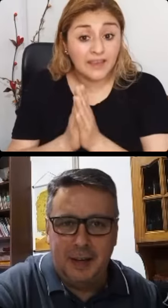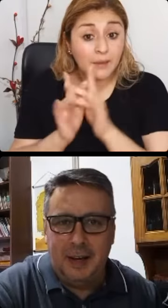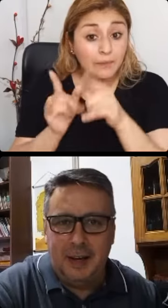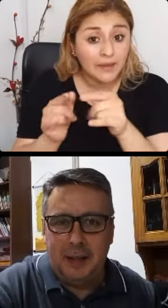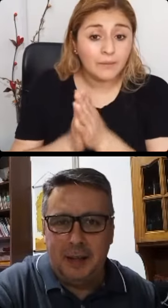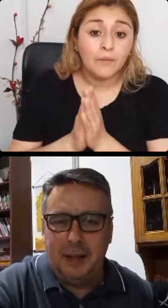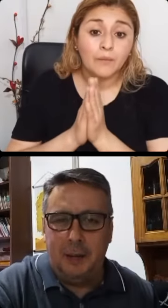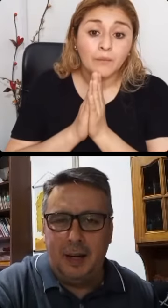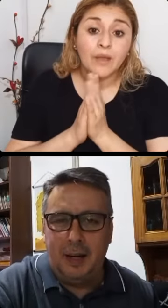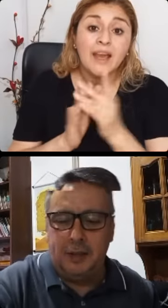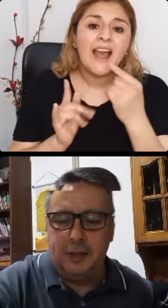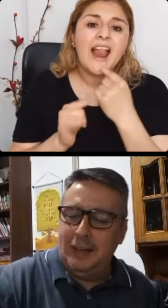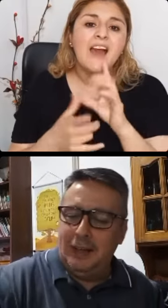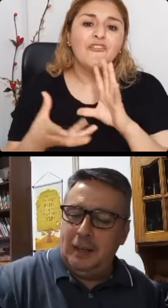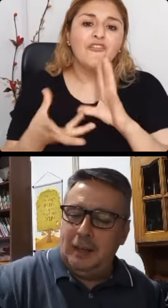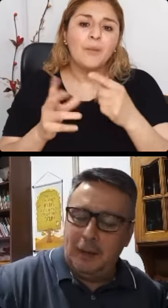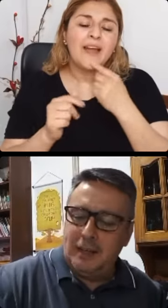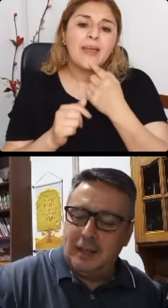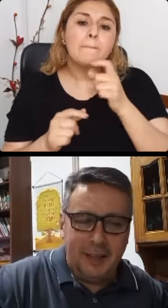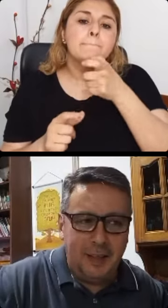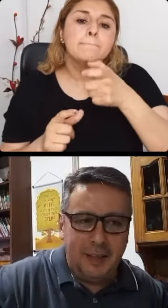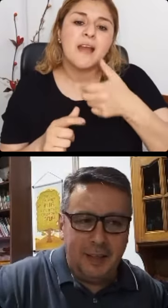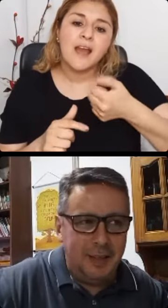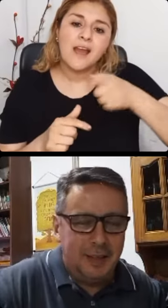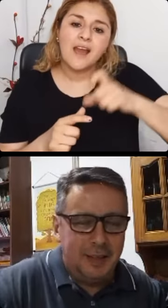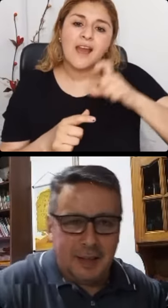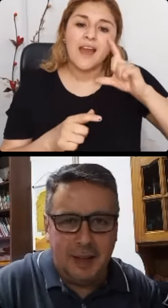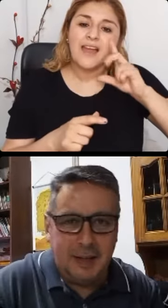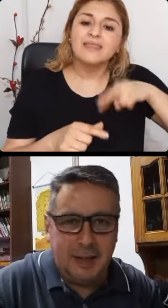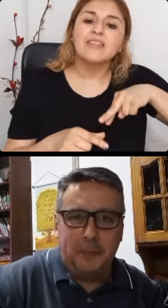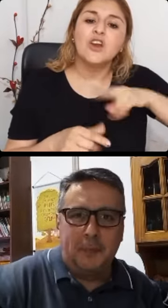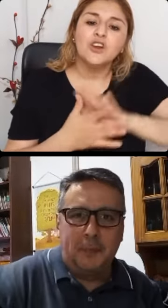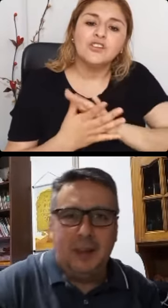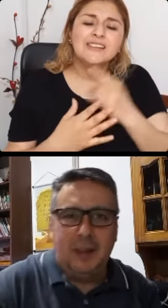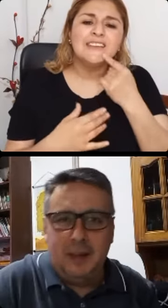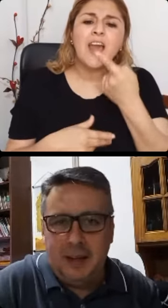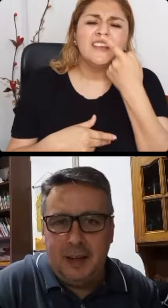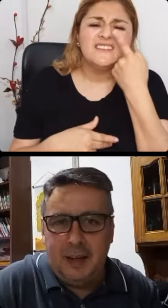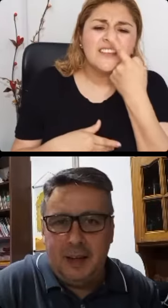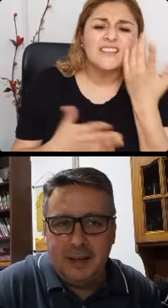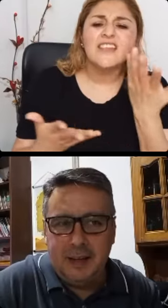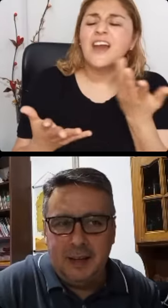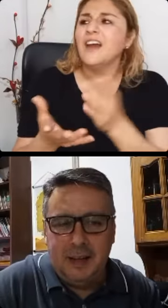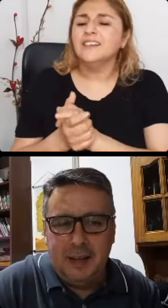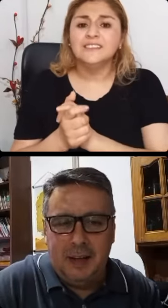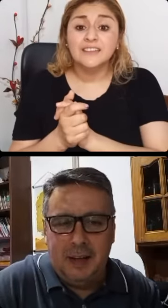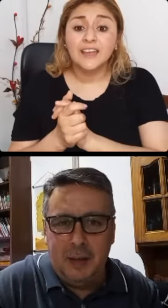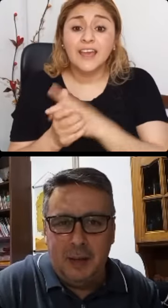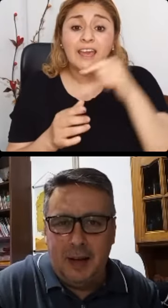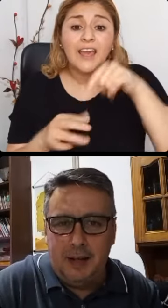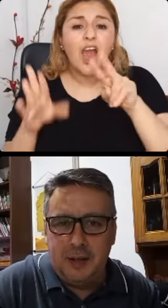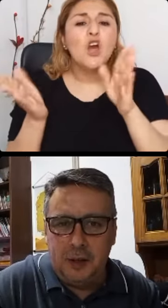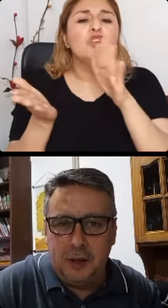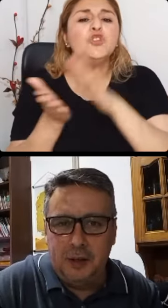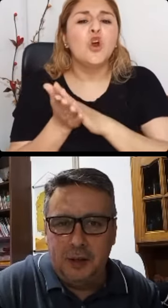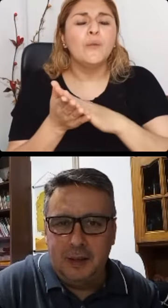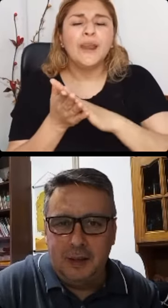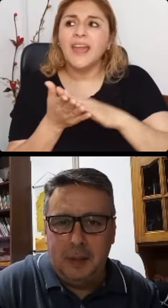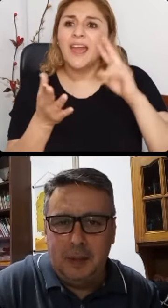del tema de la visión y pensaba qué interesante que es el tema de la